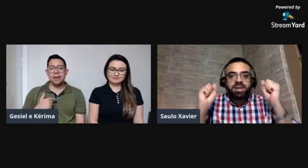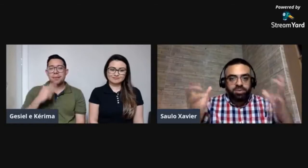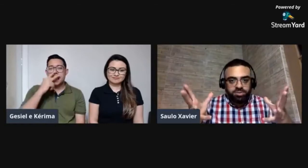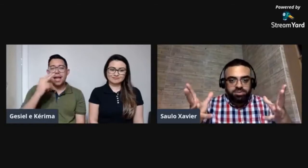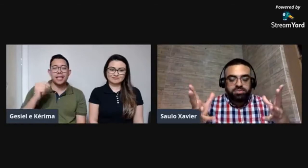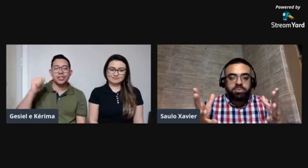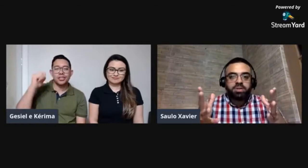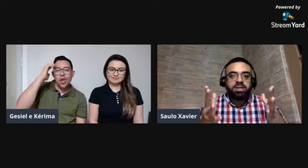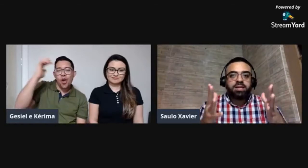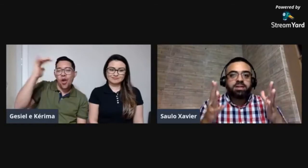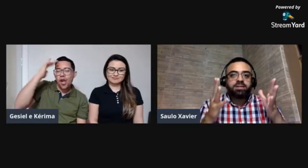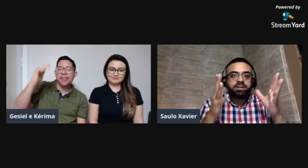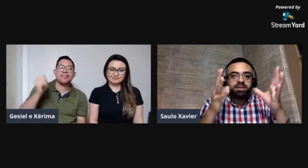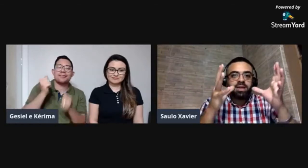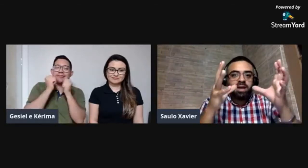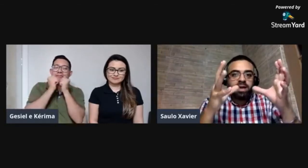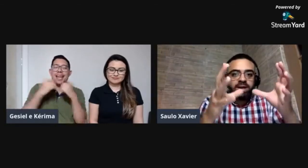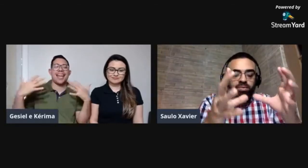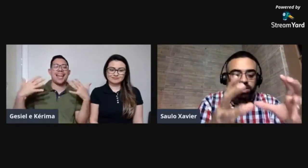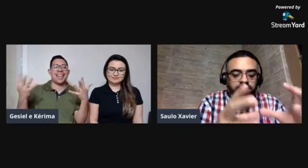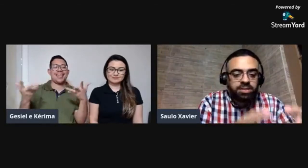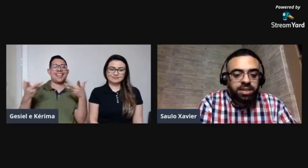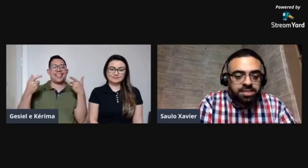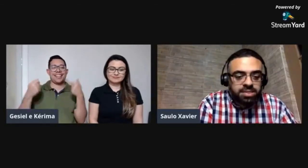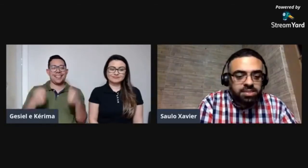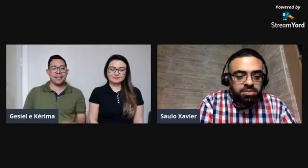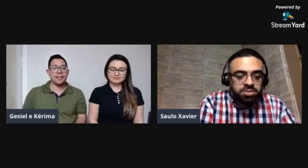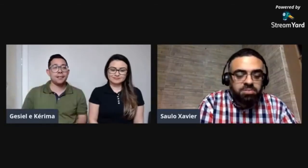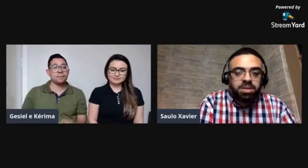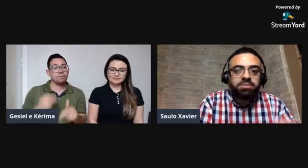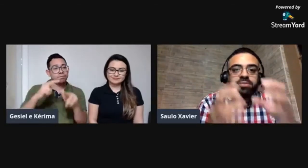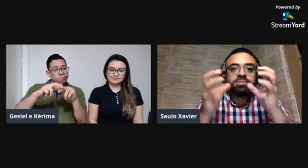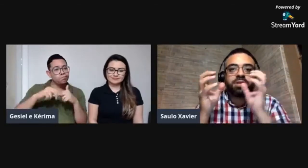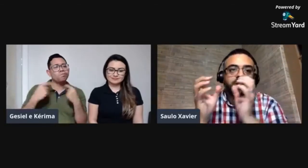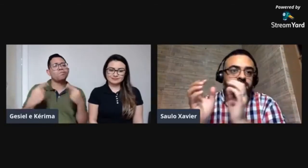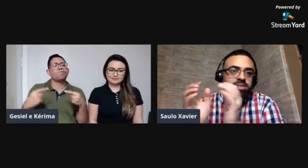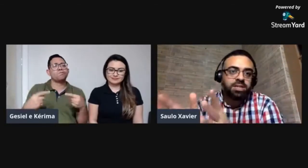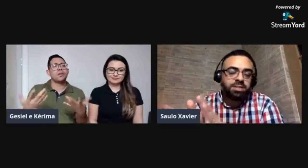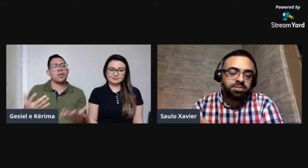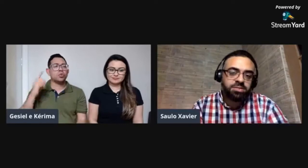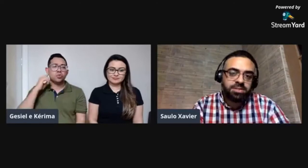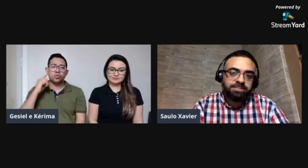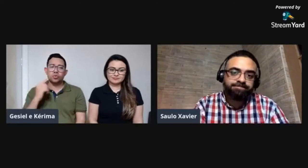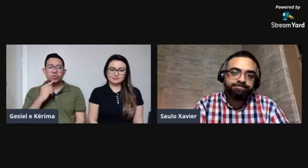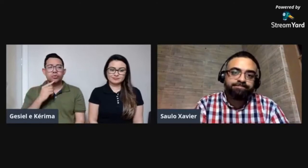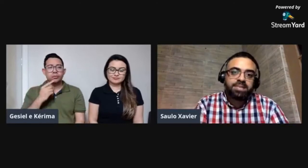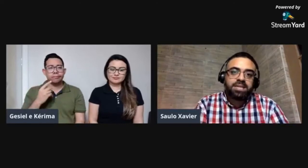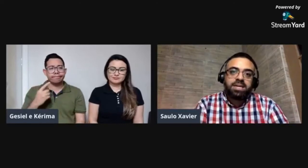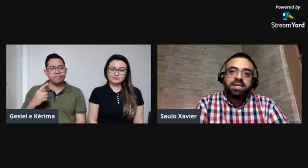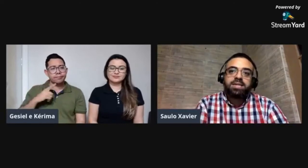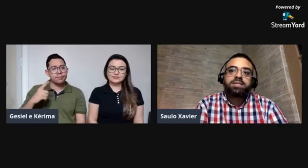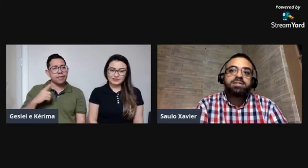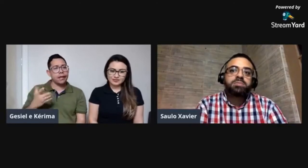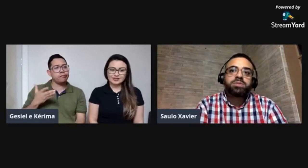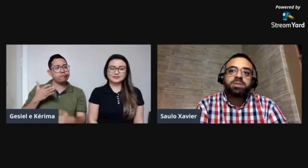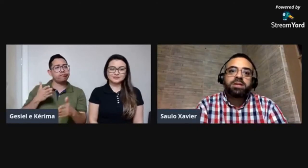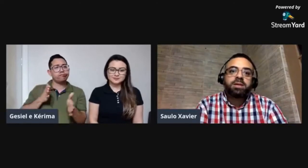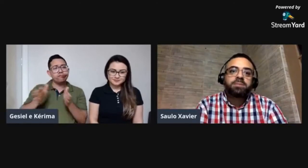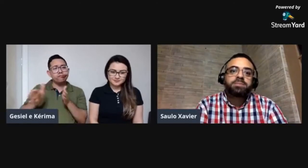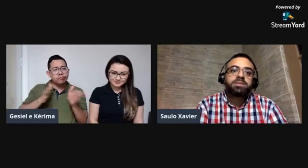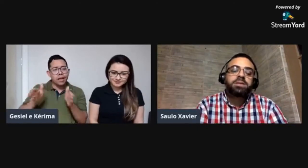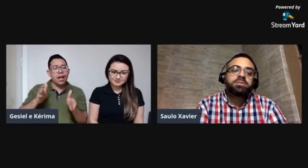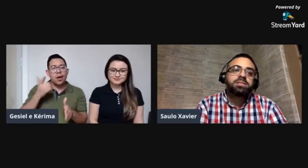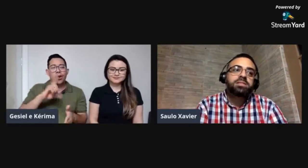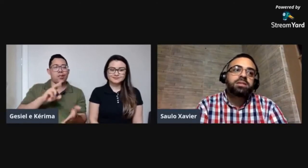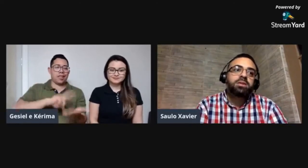e é maravilhoso, porque quando ele tem acesso ao instrumento, ele consegue traduzir. E isso é muito